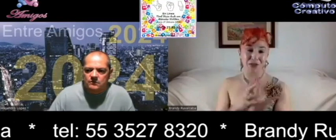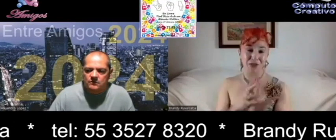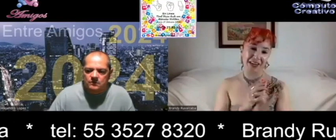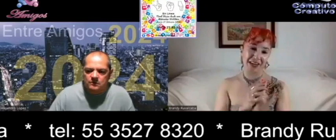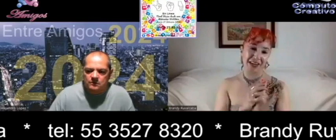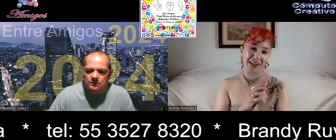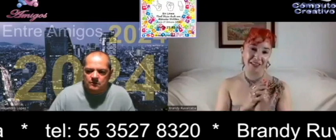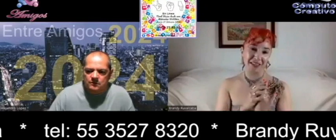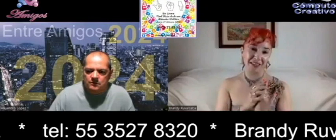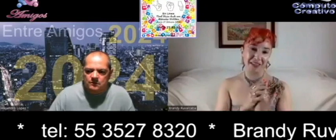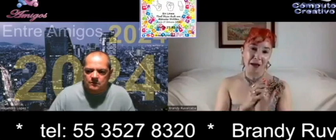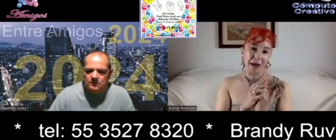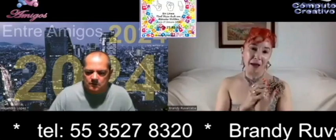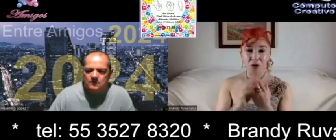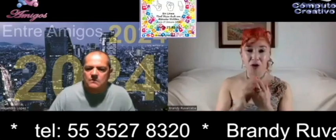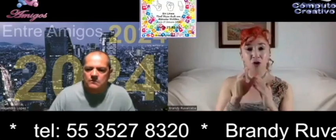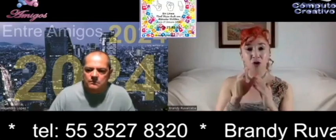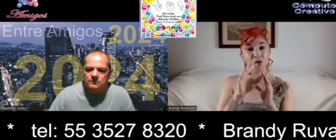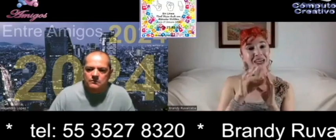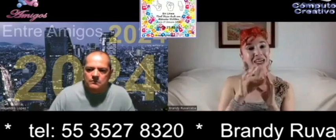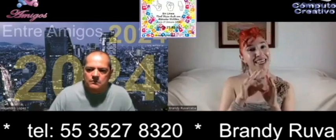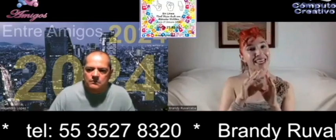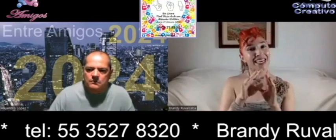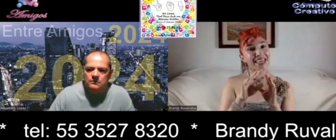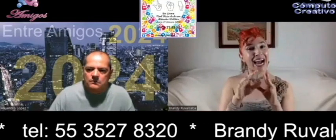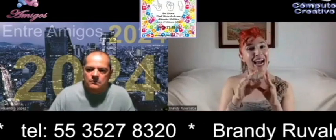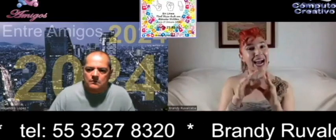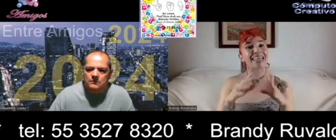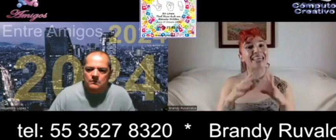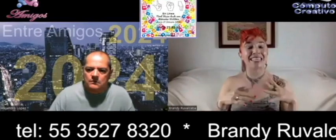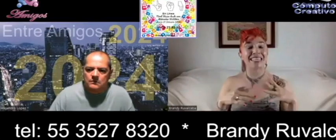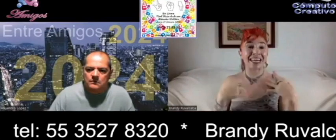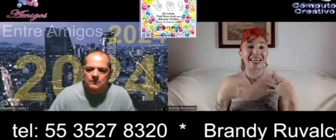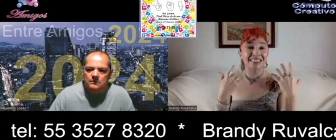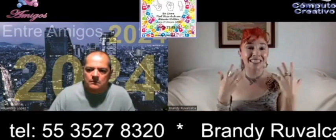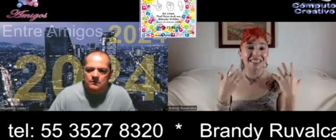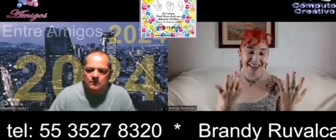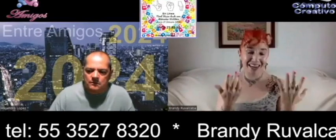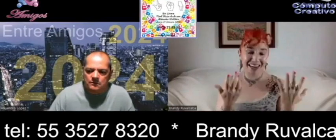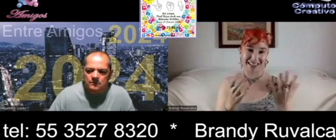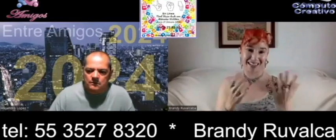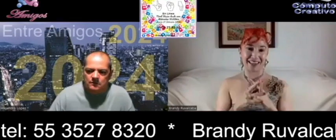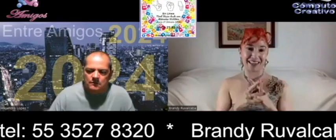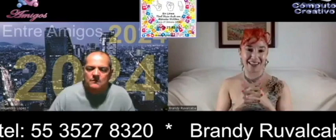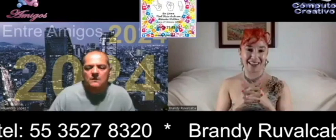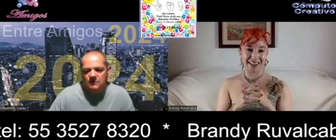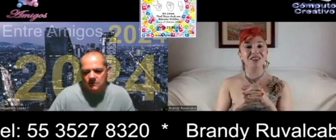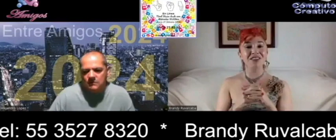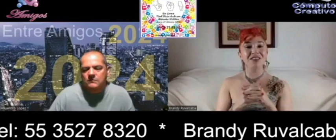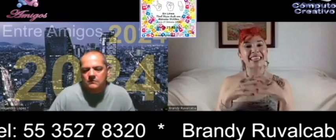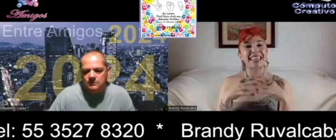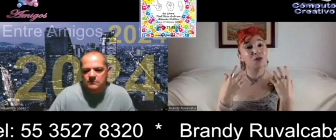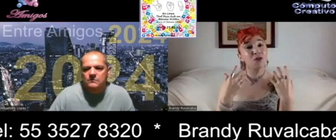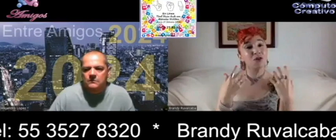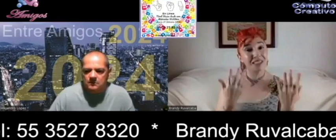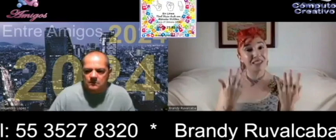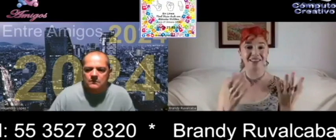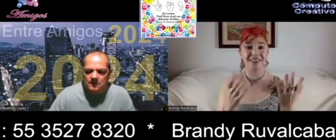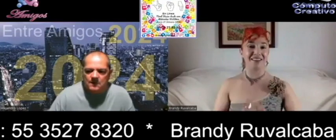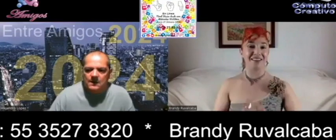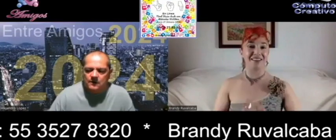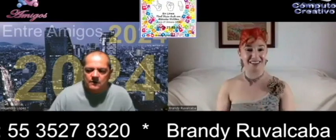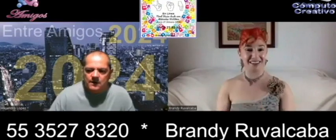las miles de personas que tú quisieras, pero aunque llegue a las que sean necesarias que llegue, a quienes lo